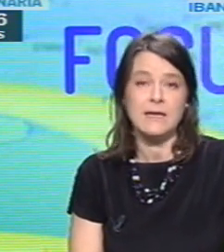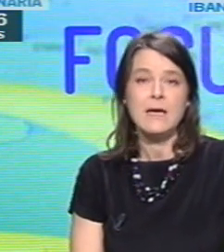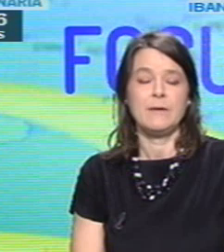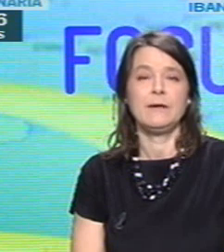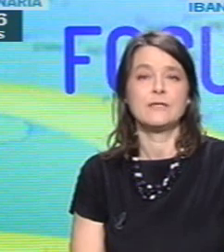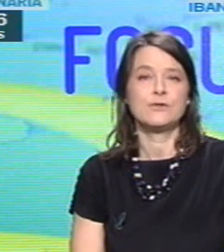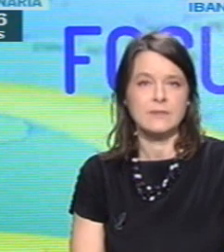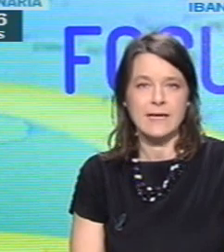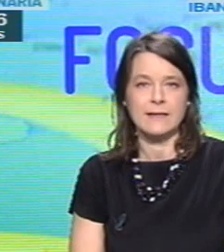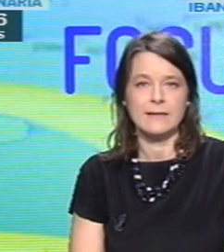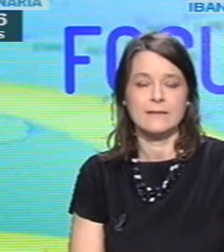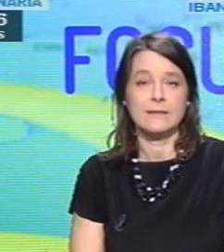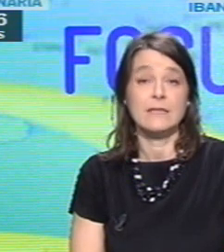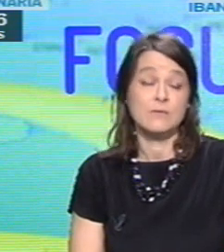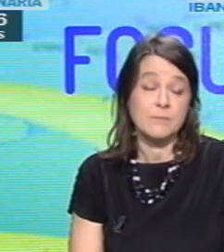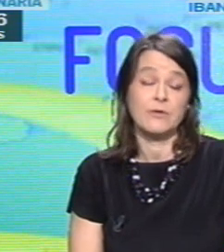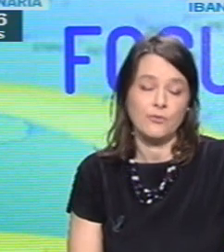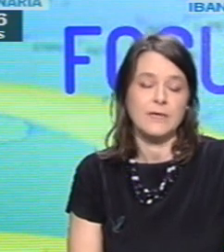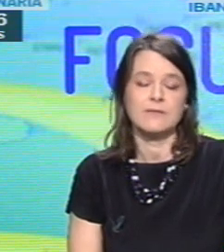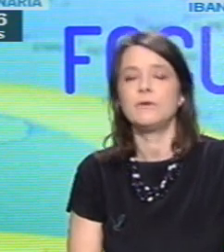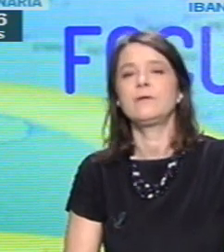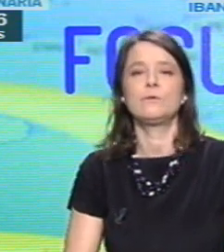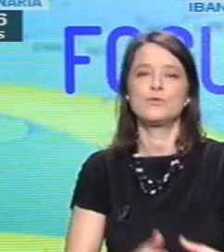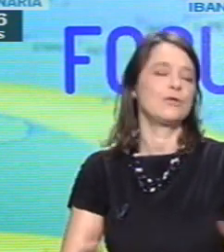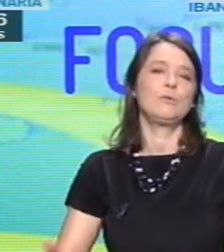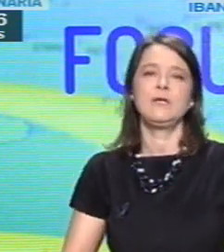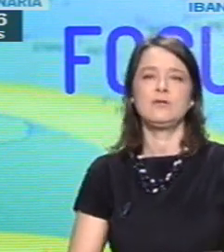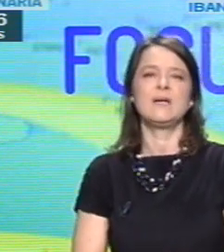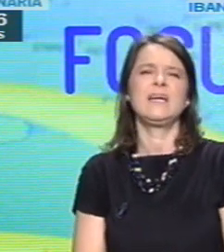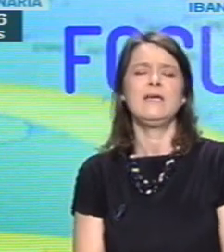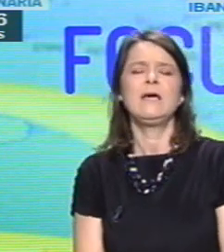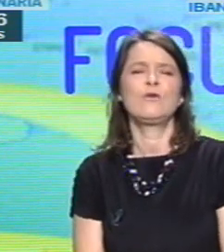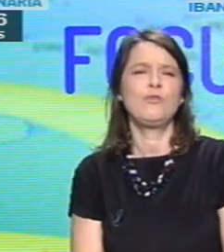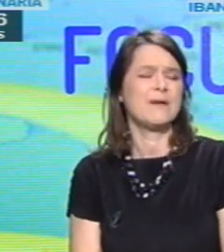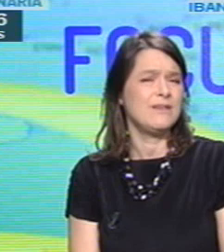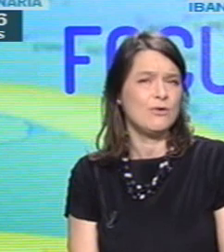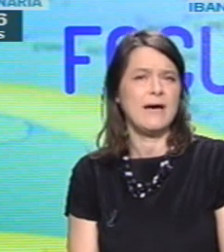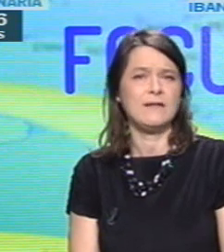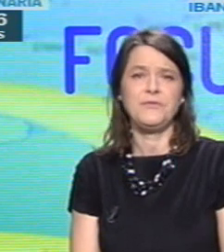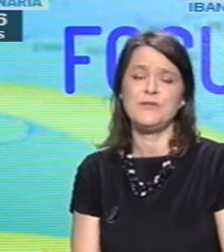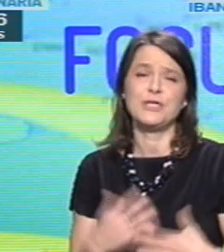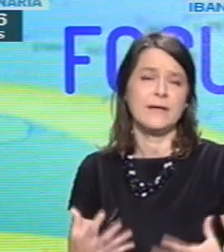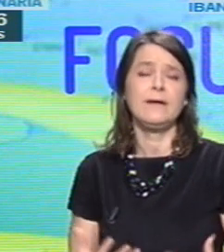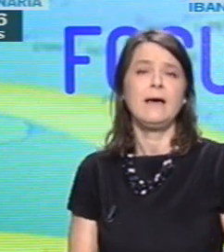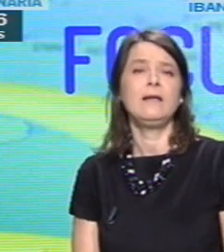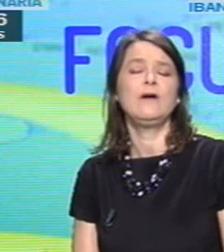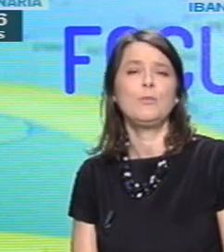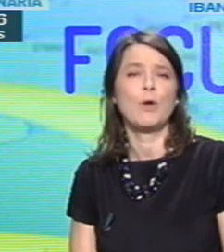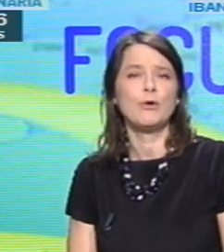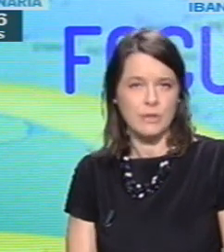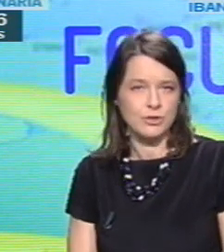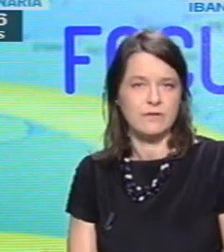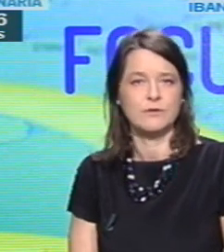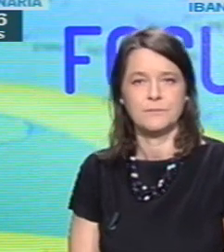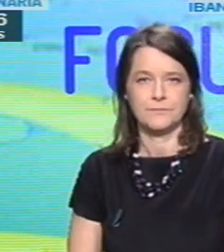presenti ad ascoltare queste persone che davvero arrivano in un certo momento, magari così particolare e difficile anche a livello